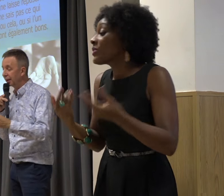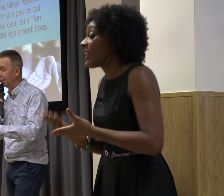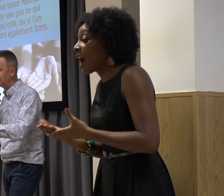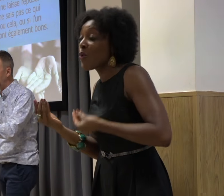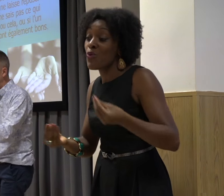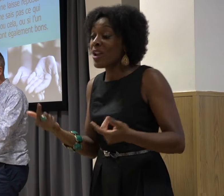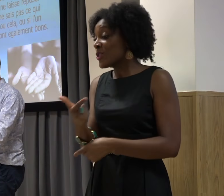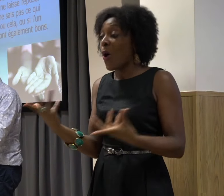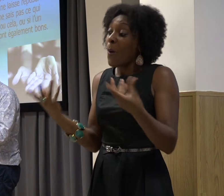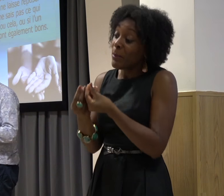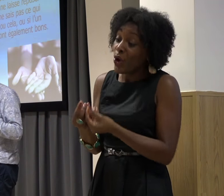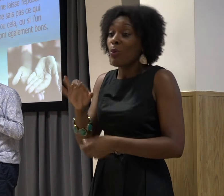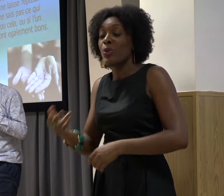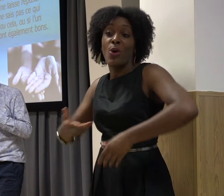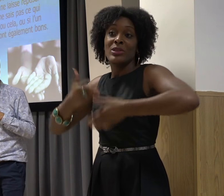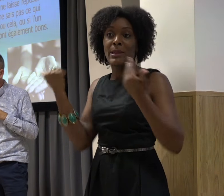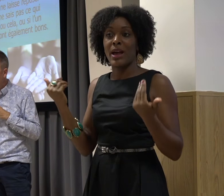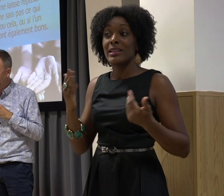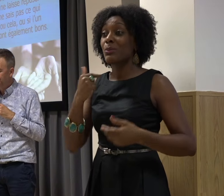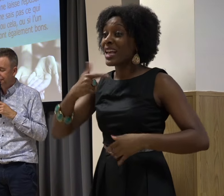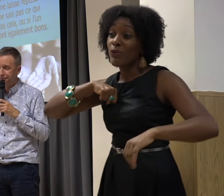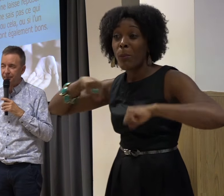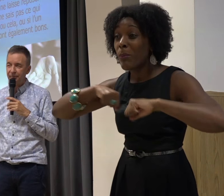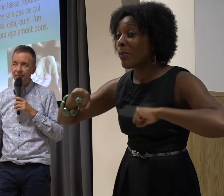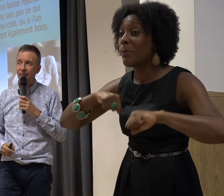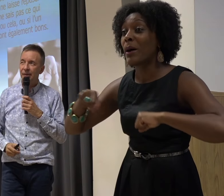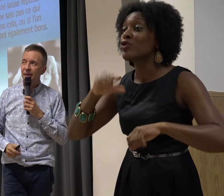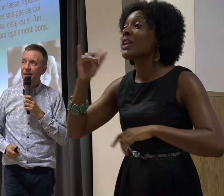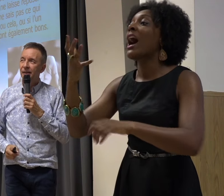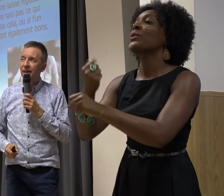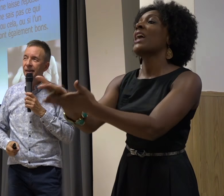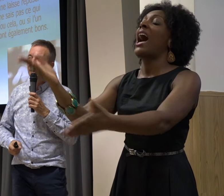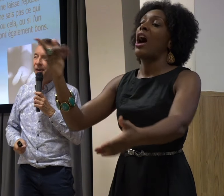ou l'un et l'autre, seront également bons. »